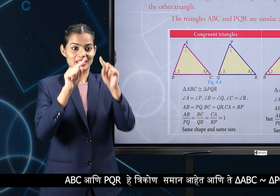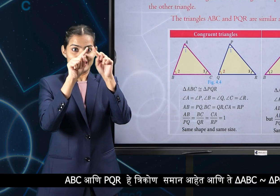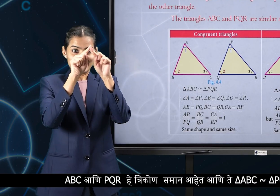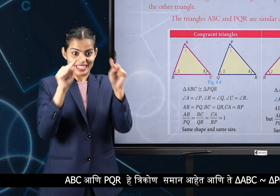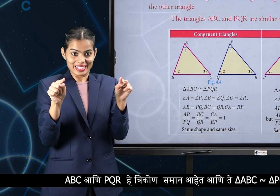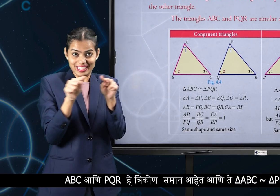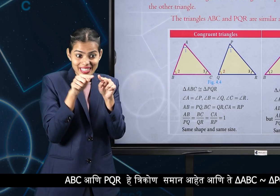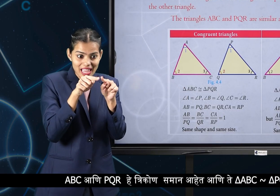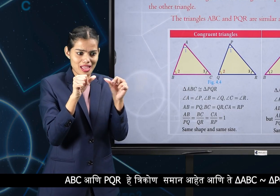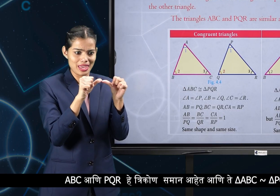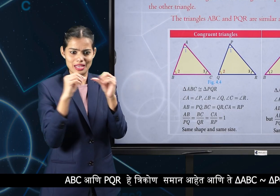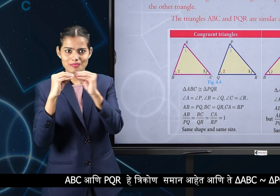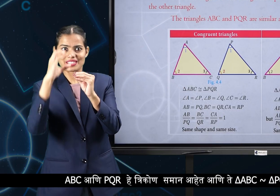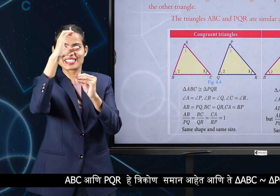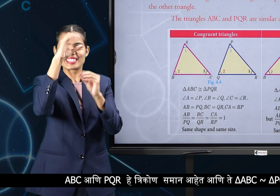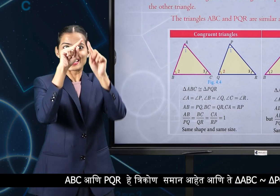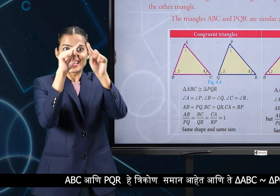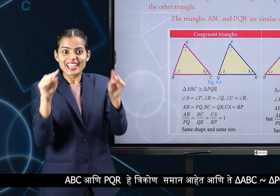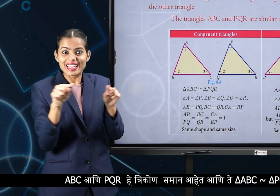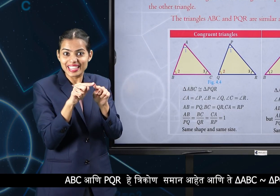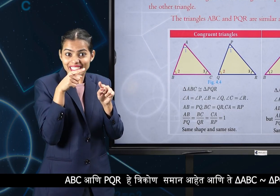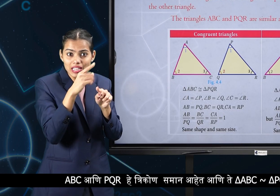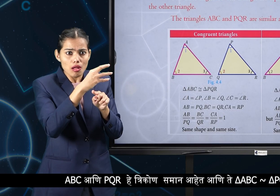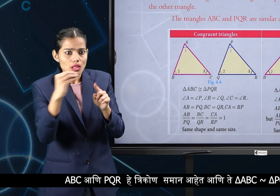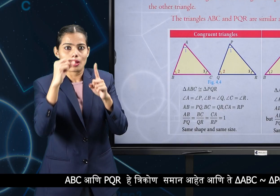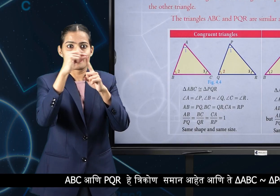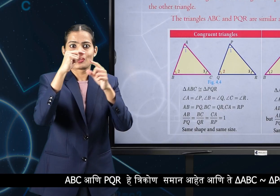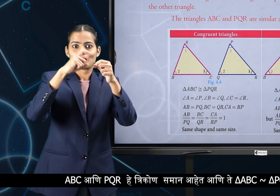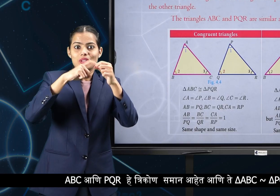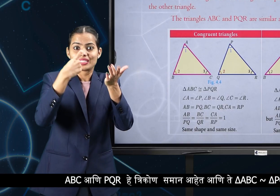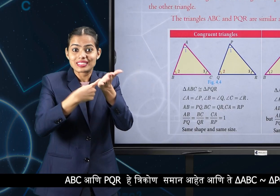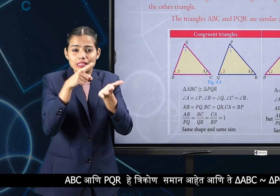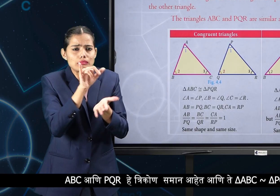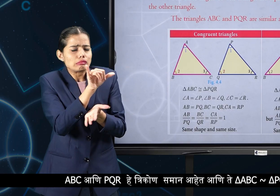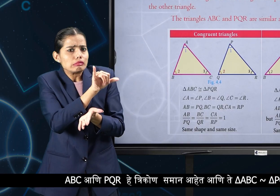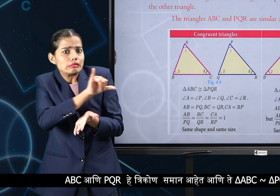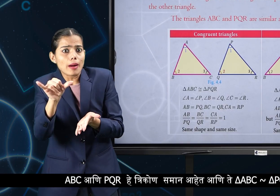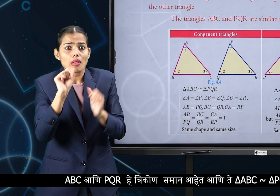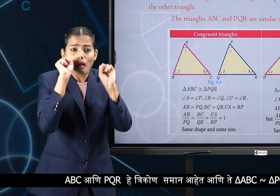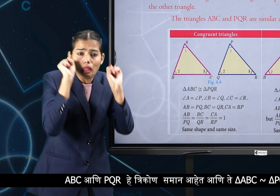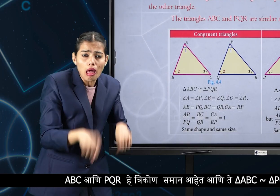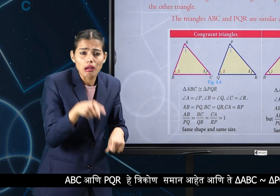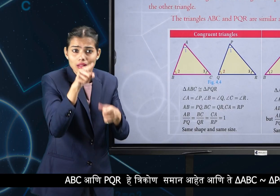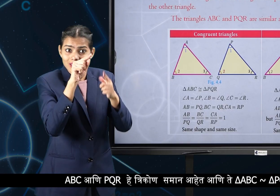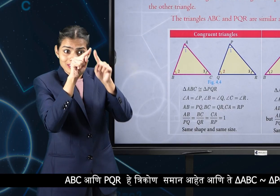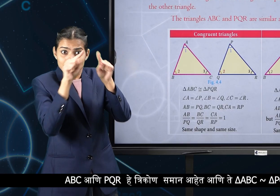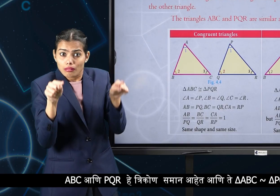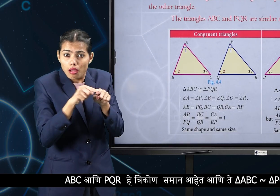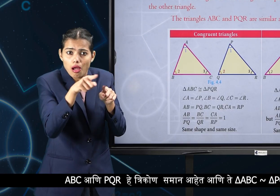ABC आणि PQR हे त्रिकोण समान आहेत आणि त्रिकोण ABC कॉन्ग्रुएंट